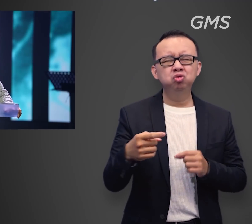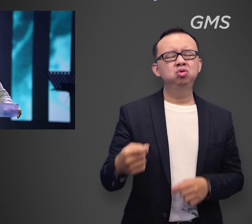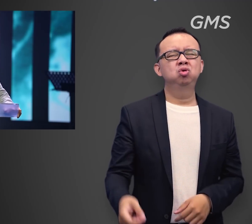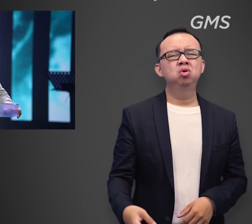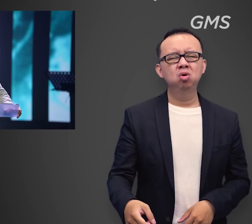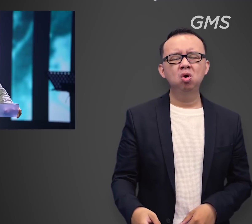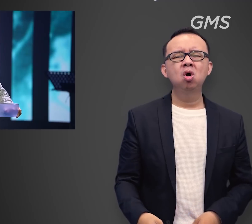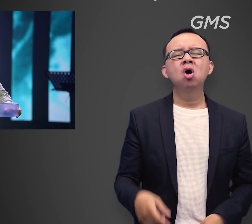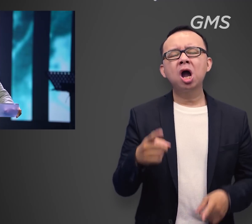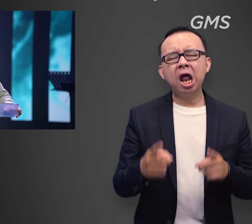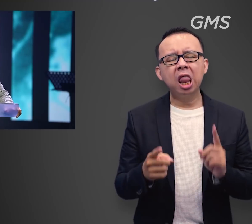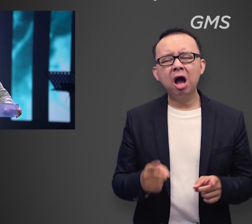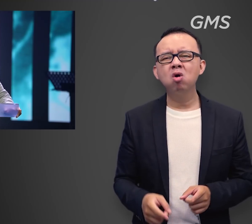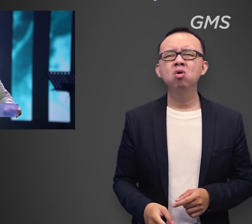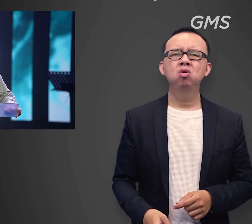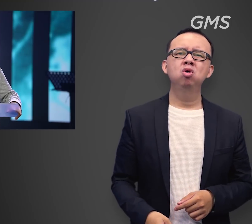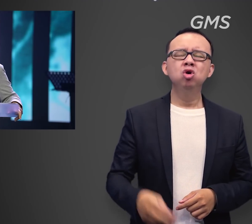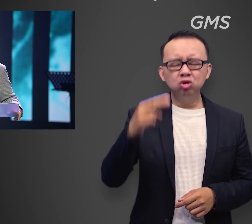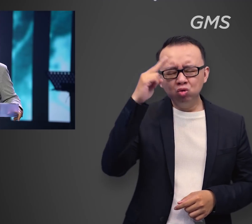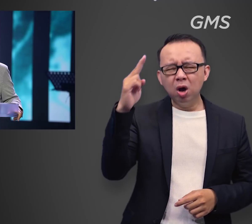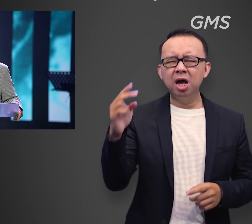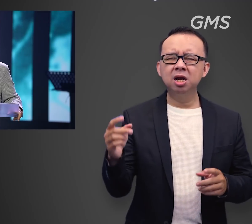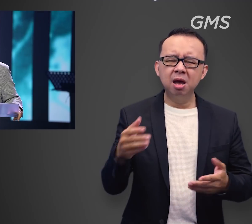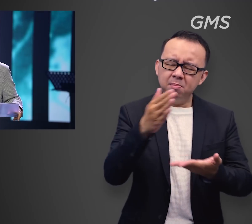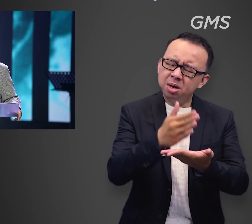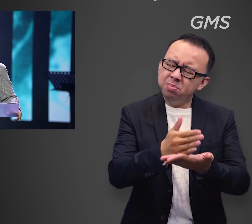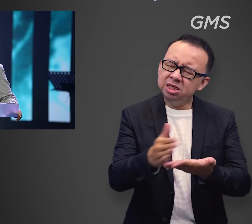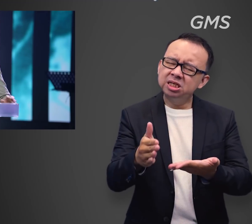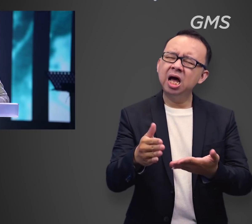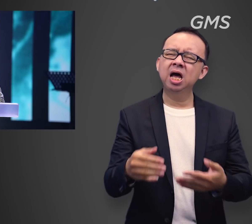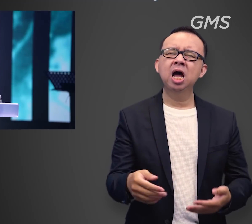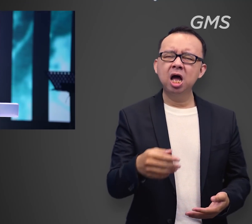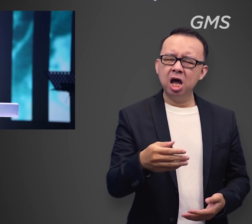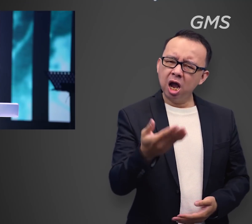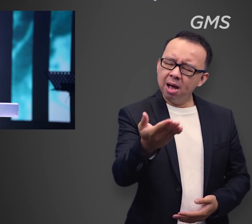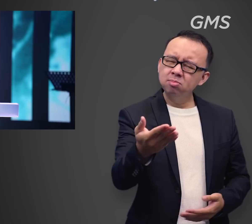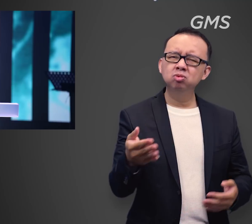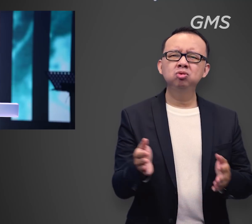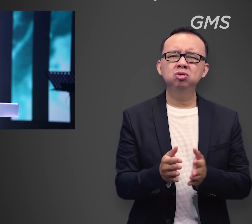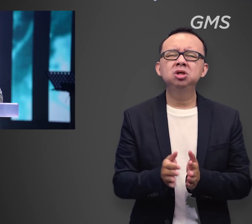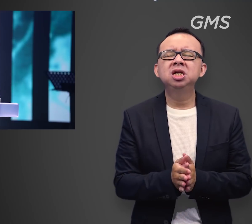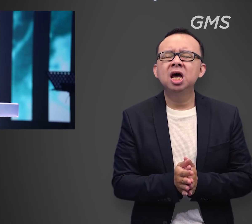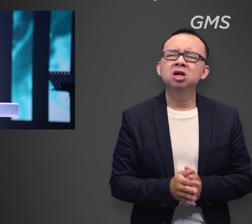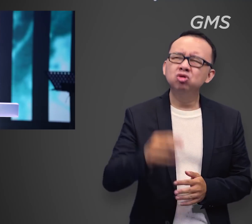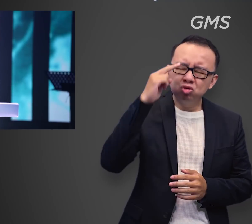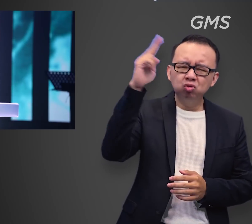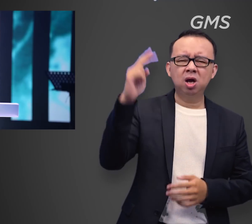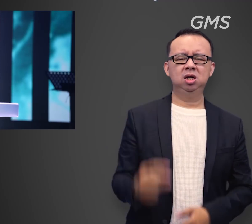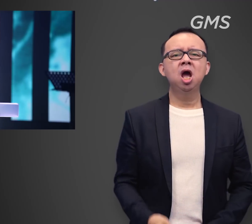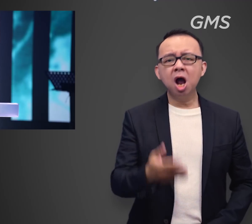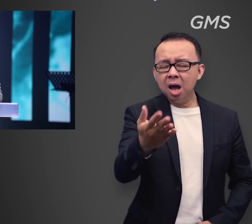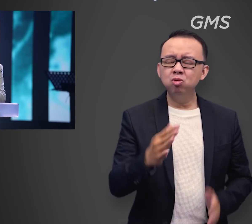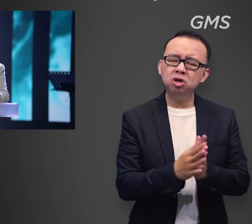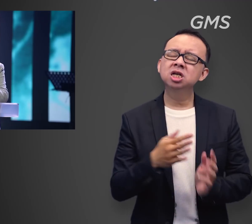Tuhan harus berpisah dengan Anda dan saya. Saudara dan saya adalah orang-orang yang sangat dikasihi oleh Tuhan.